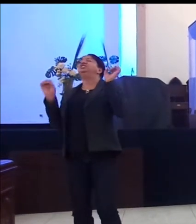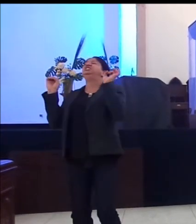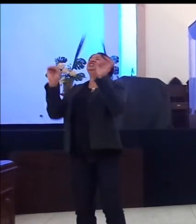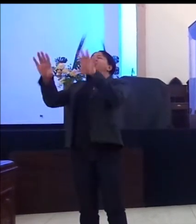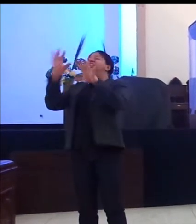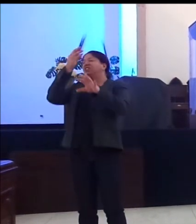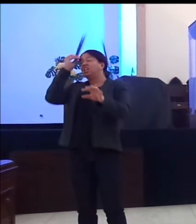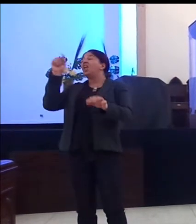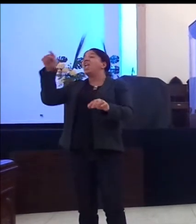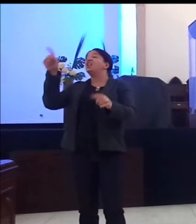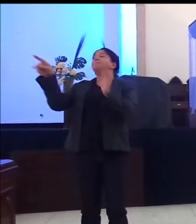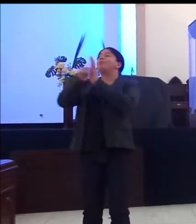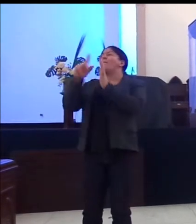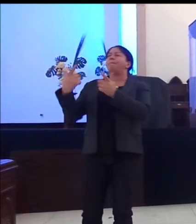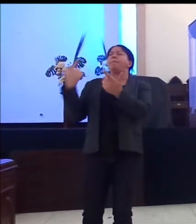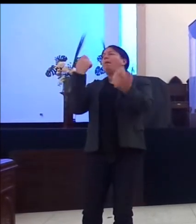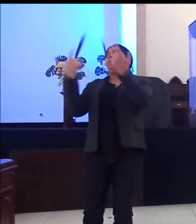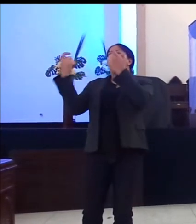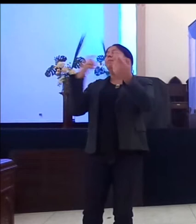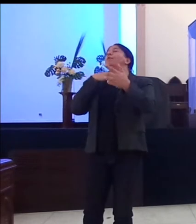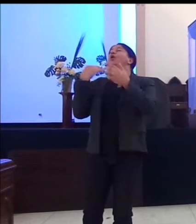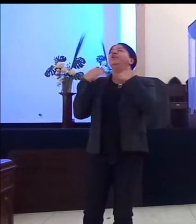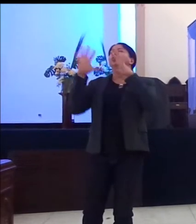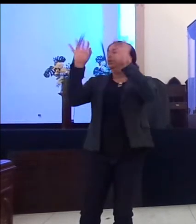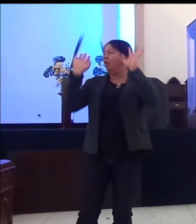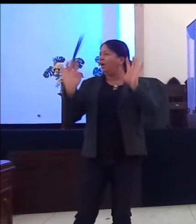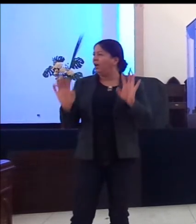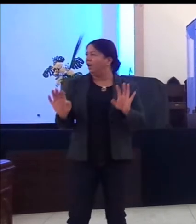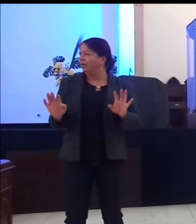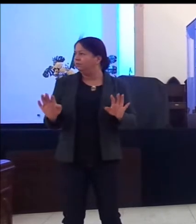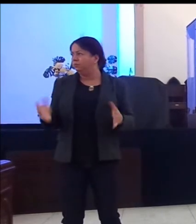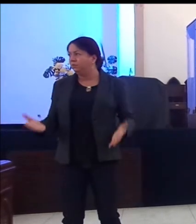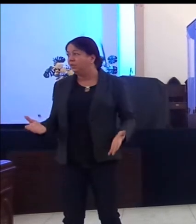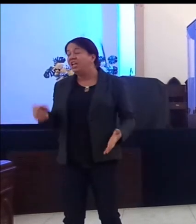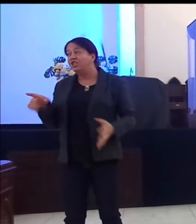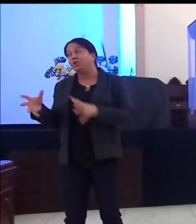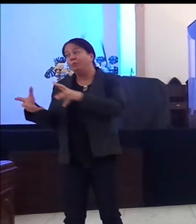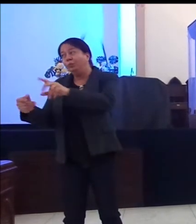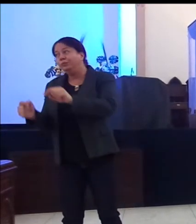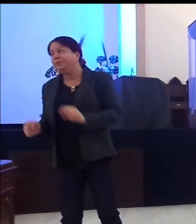eles se matarem, deixa eles morrerem. Essa é a lógica do mundo.